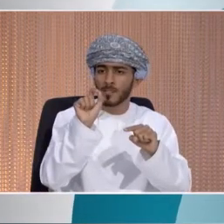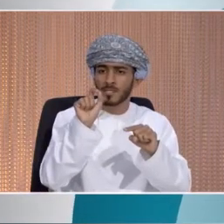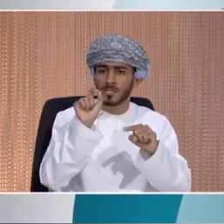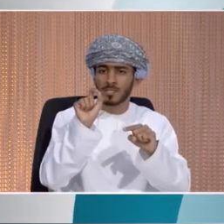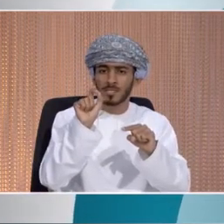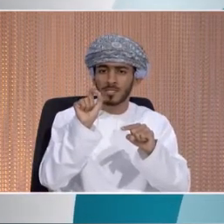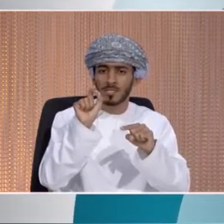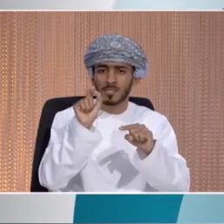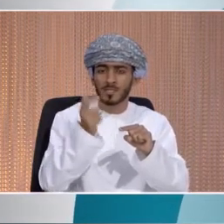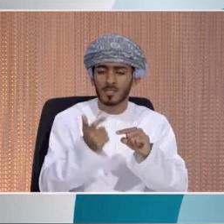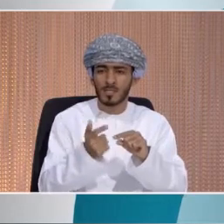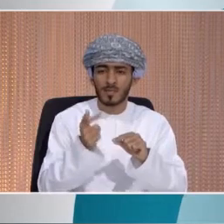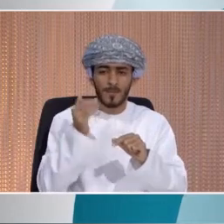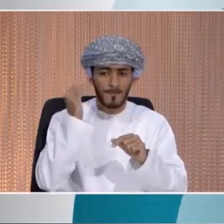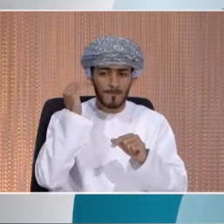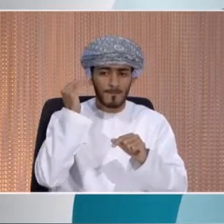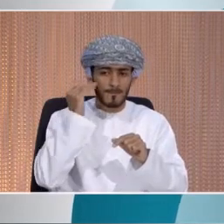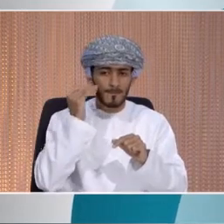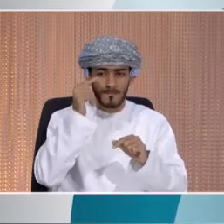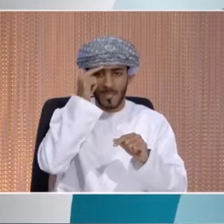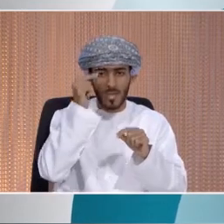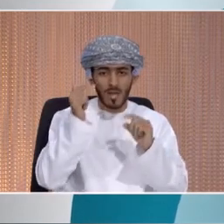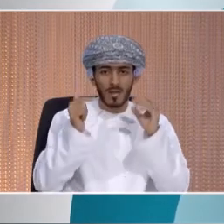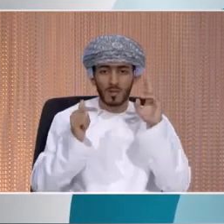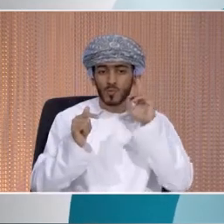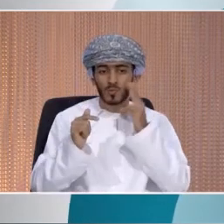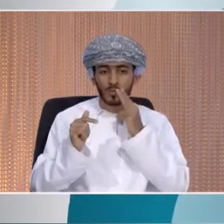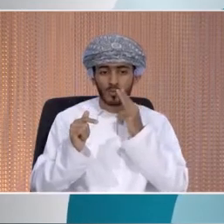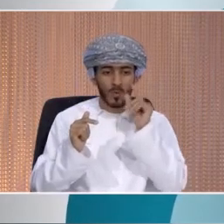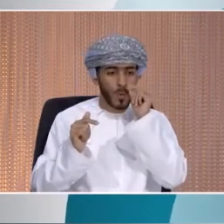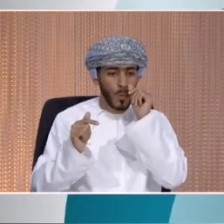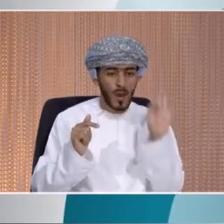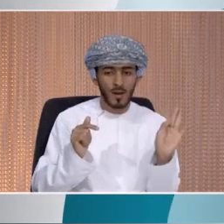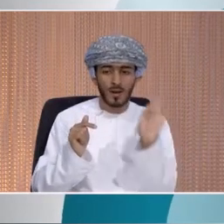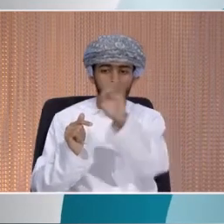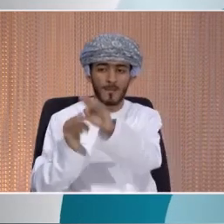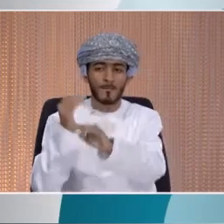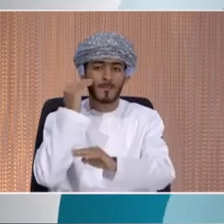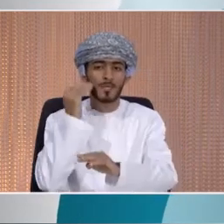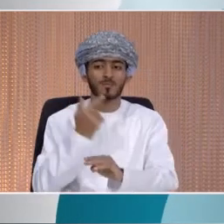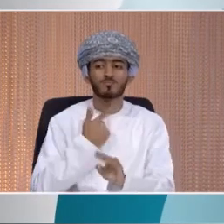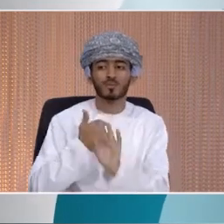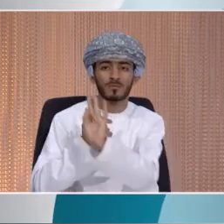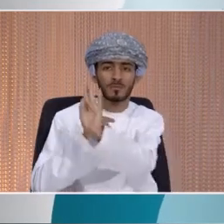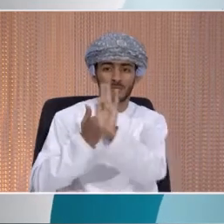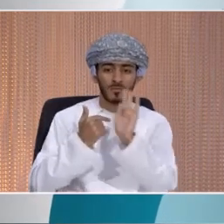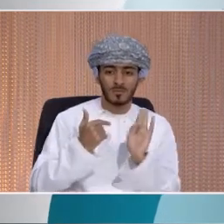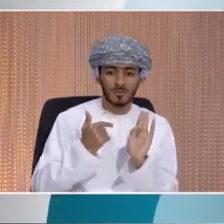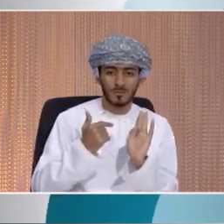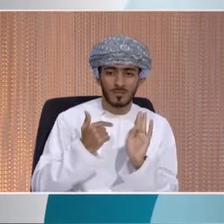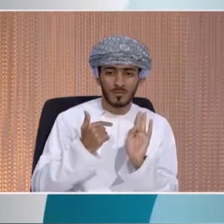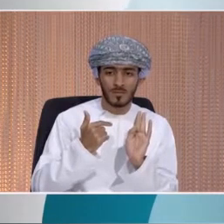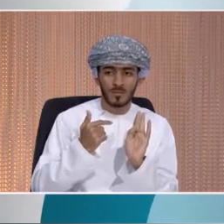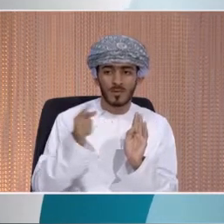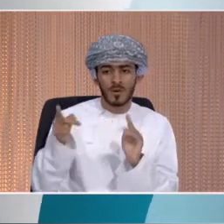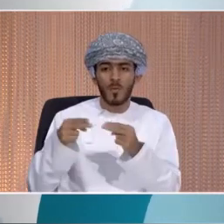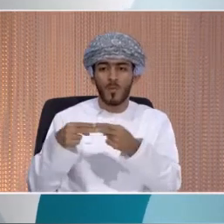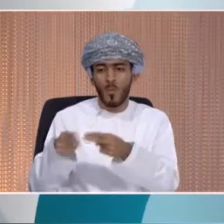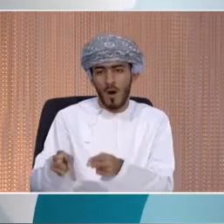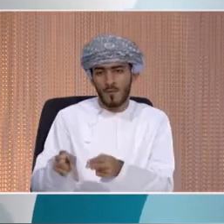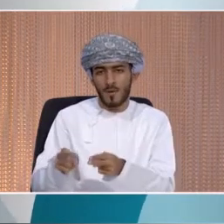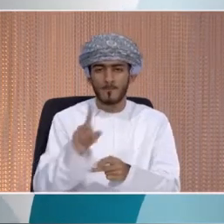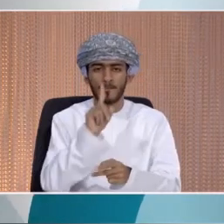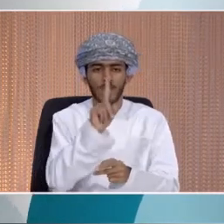ذكرنا لي أن أحيانا لو يتقدم الرجل من ذوي الإعاقة السمعية للبنت هي توافق، لكن